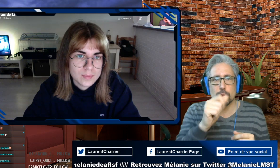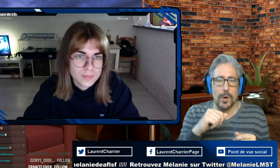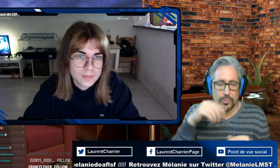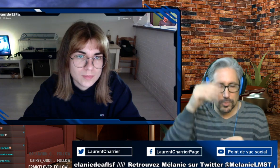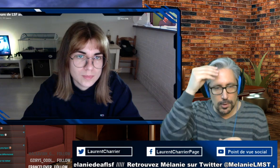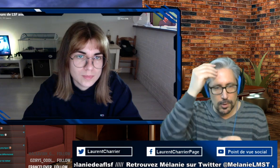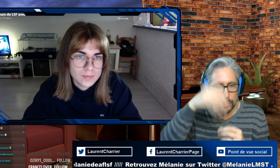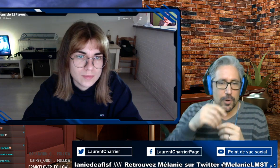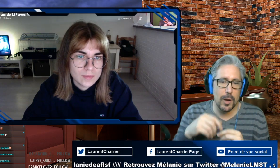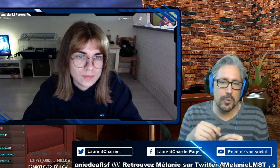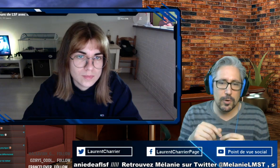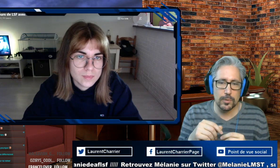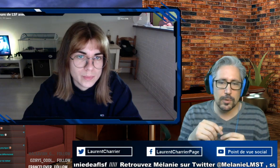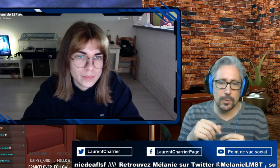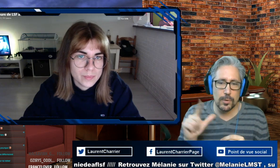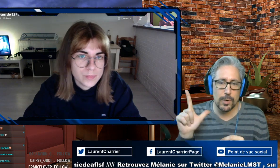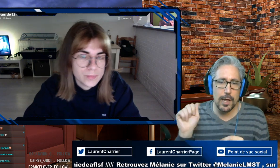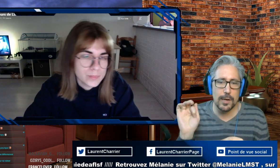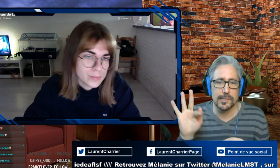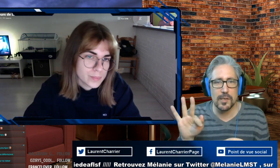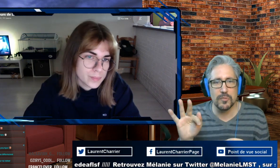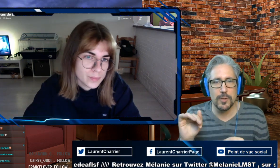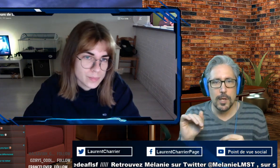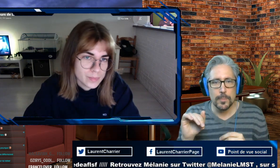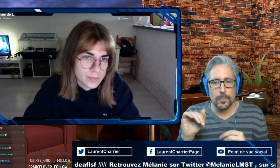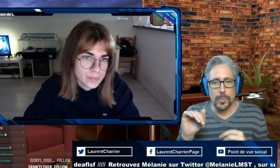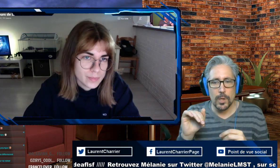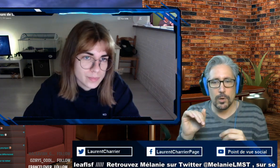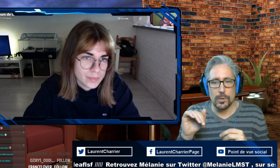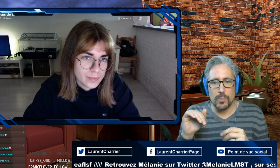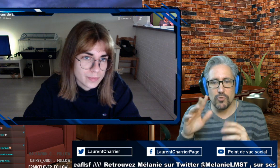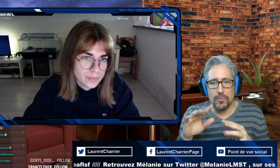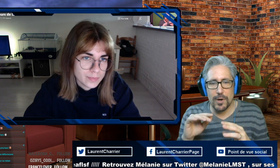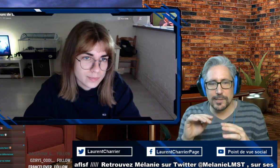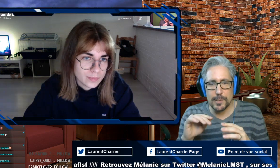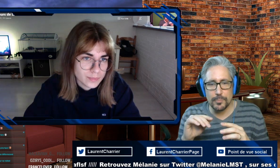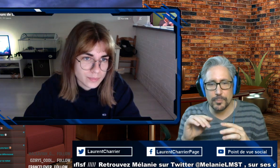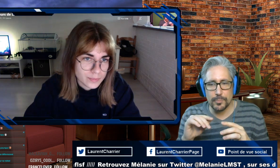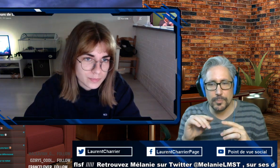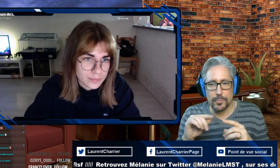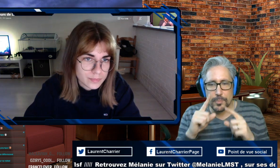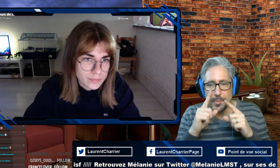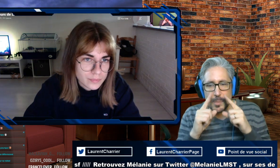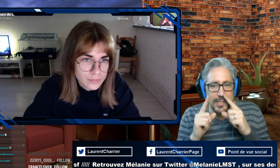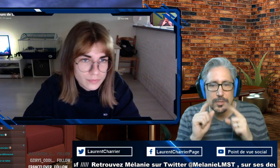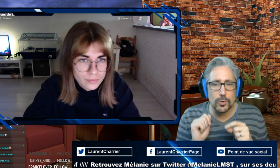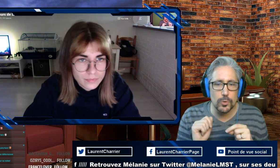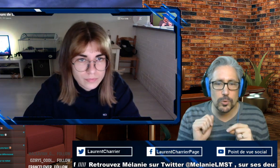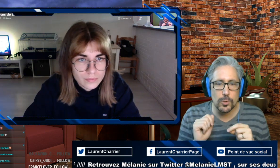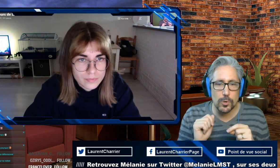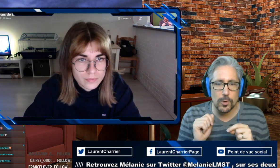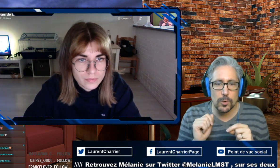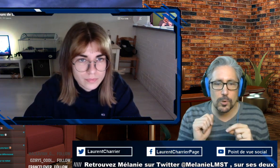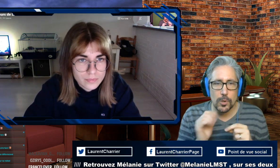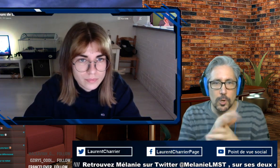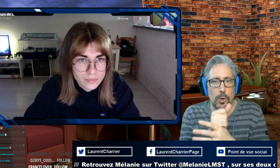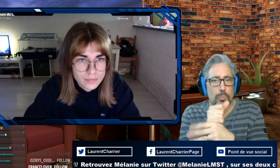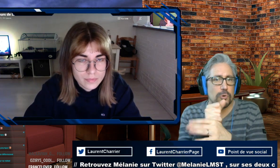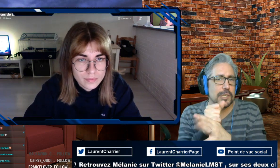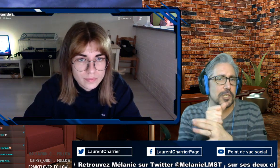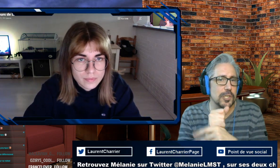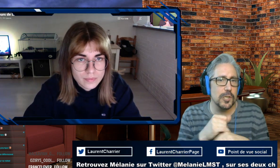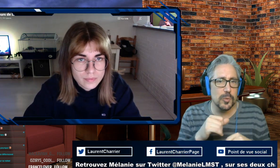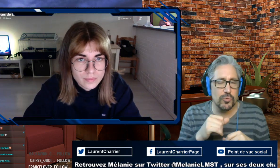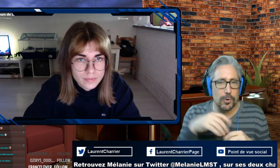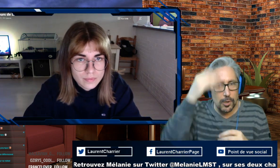Comment toi, pour apprendre la SF, tu as pu avoir des petits trucs